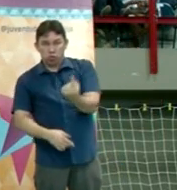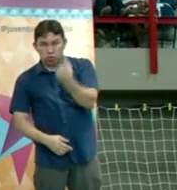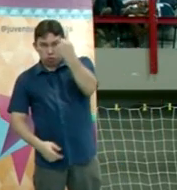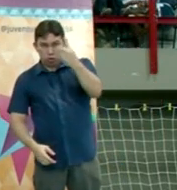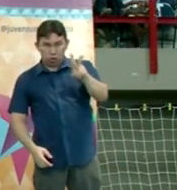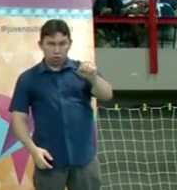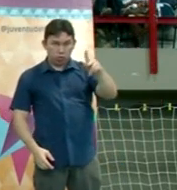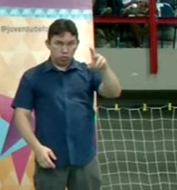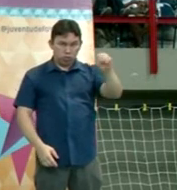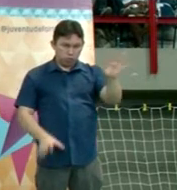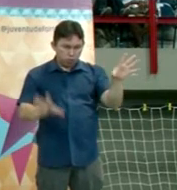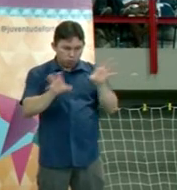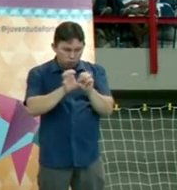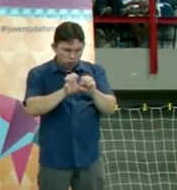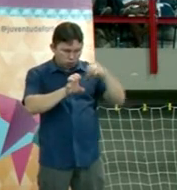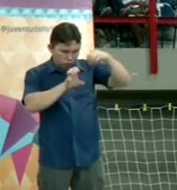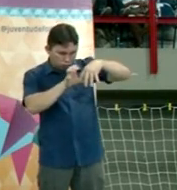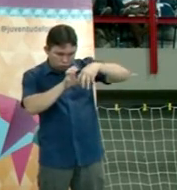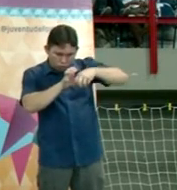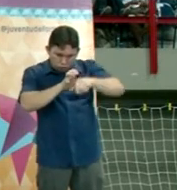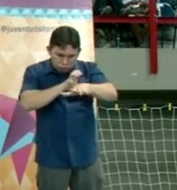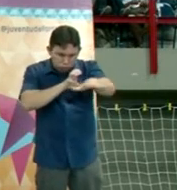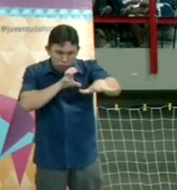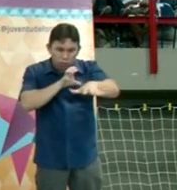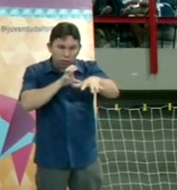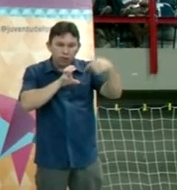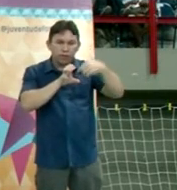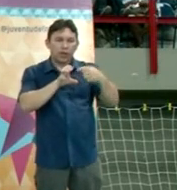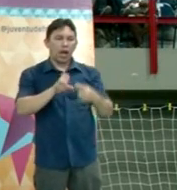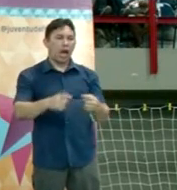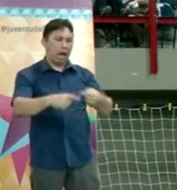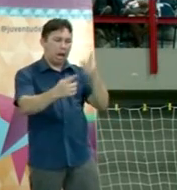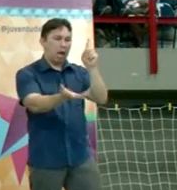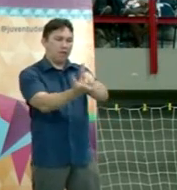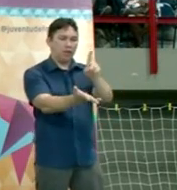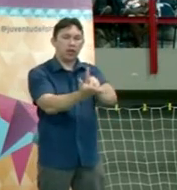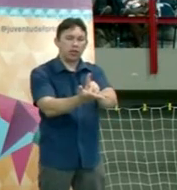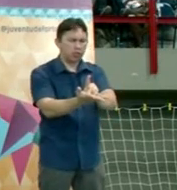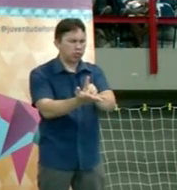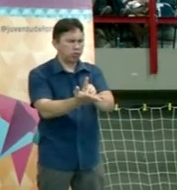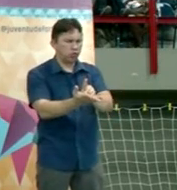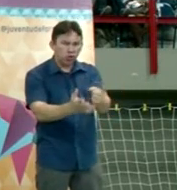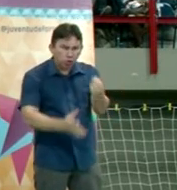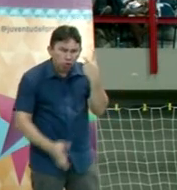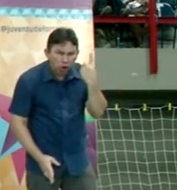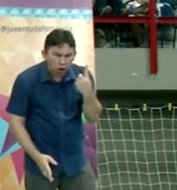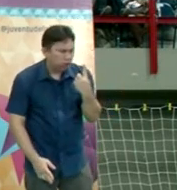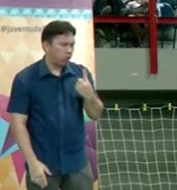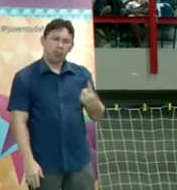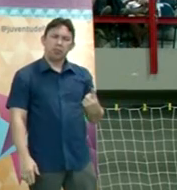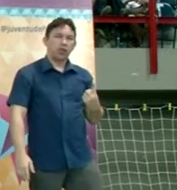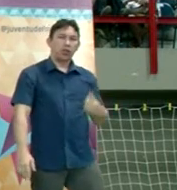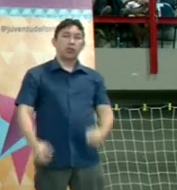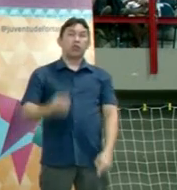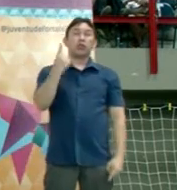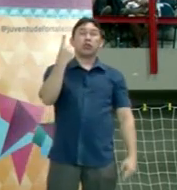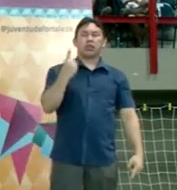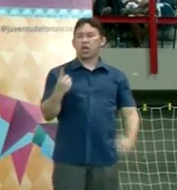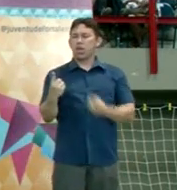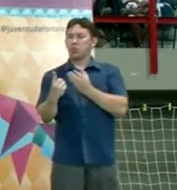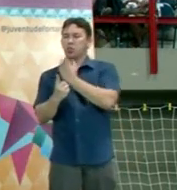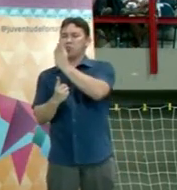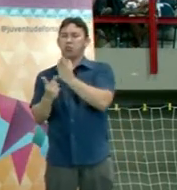vácuo. E teve gente que não ficou ligado nessa história do somente e marcou isso como verdadeiro. Não. A gente está aqui agora